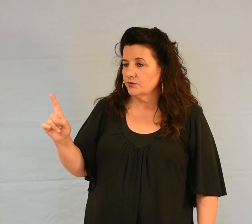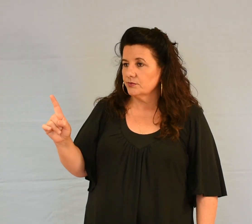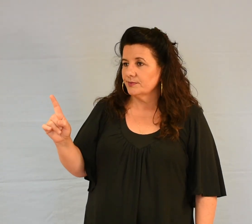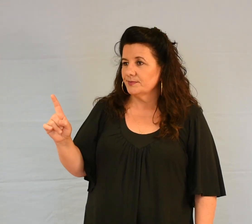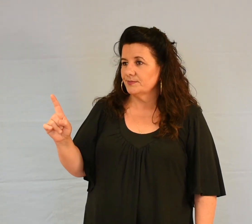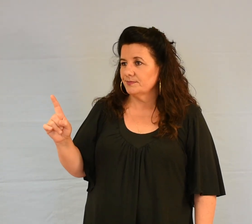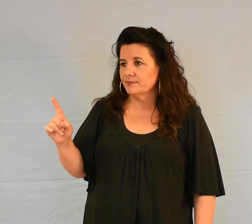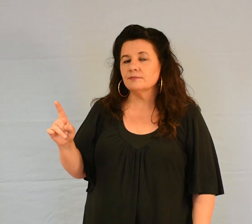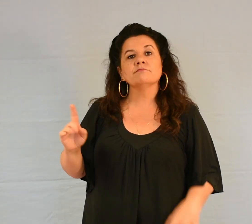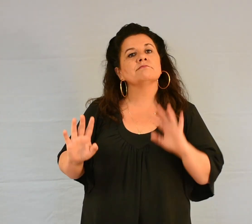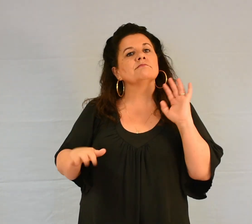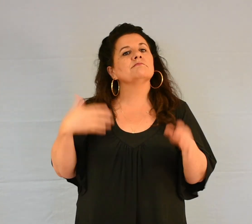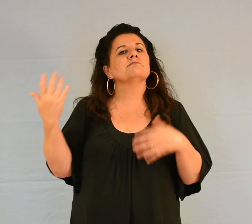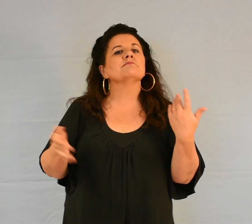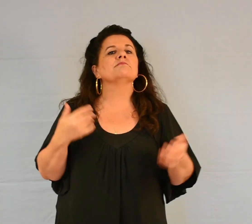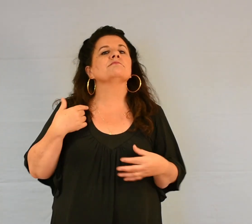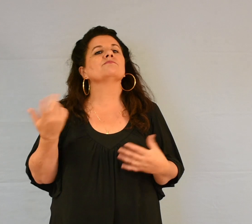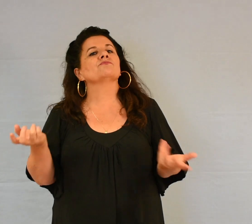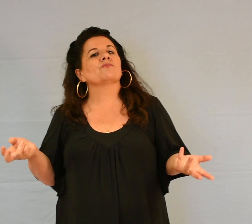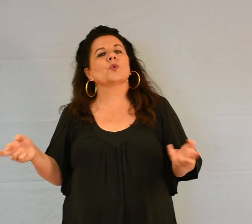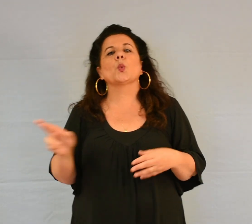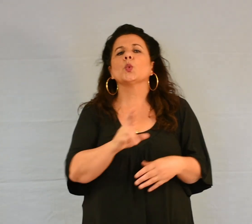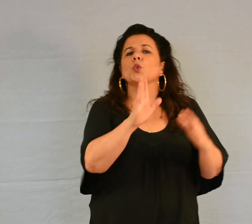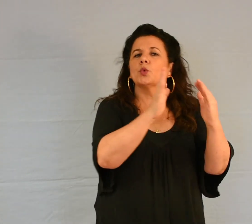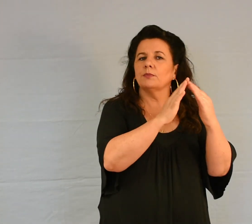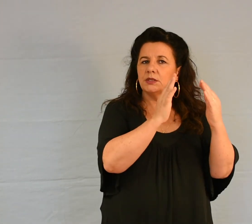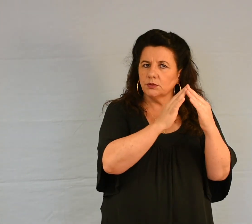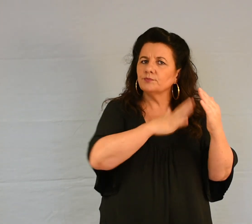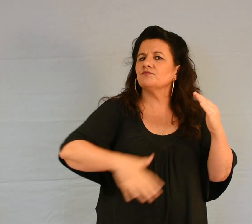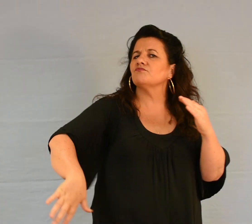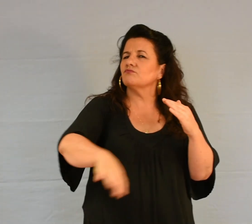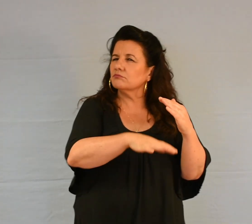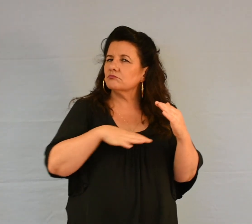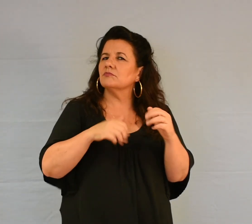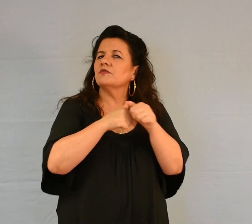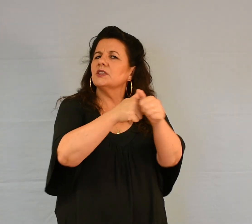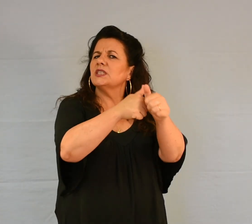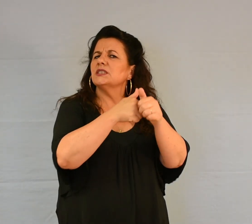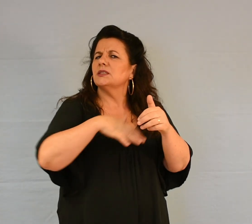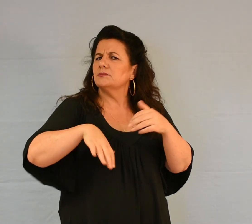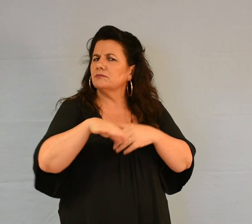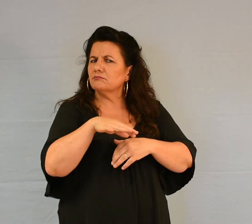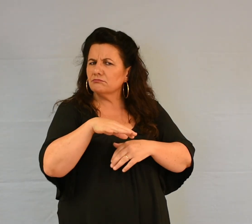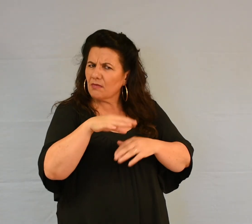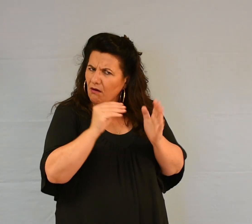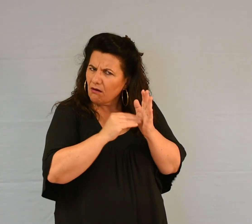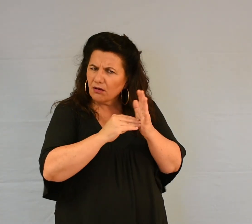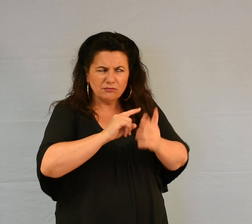De retour à la maison, les disciples l'interrogeaient de nouveau sur cette question. Il leur